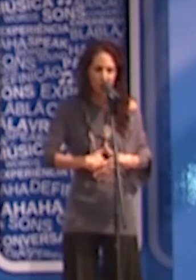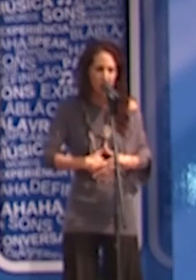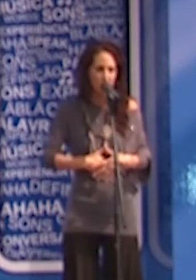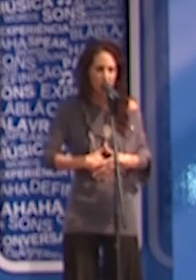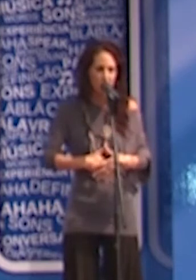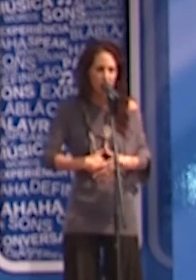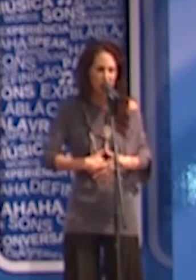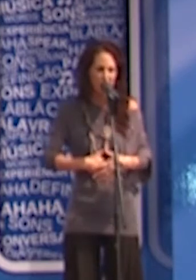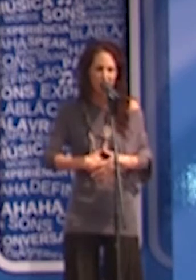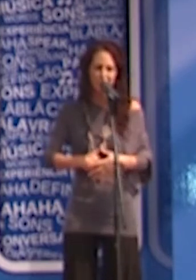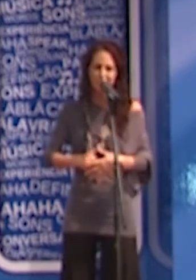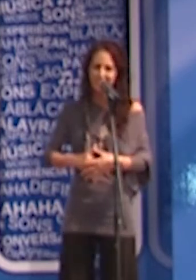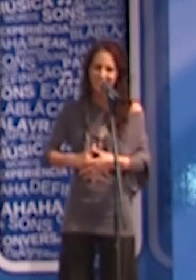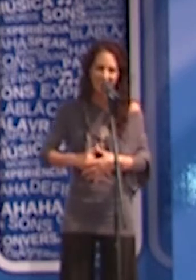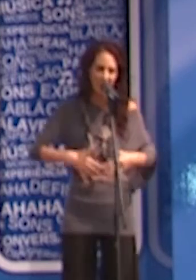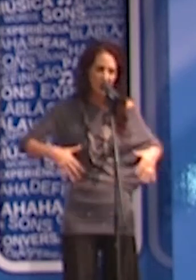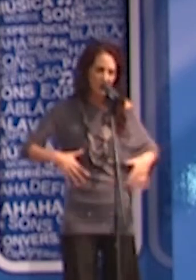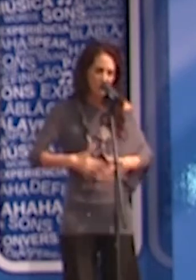como a noite